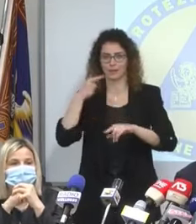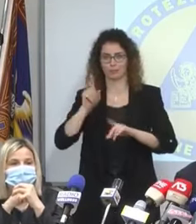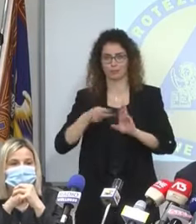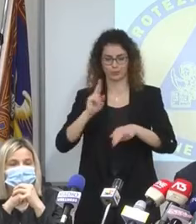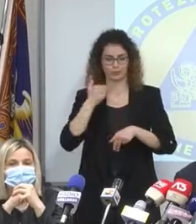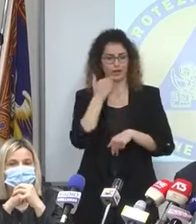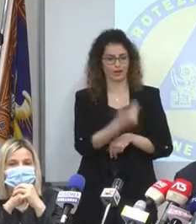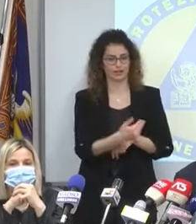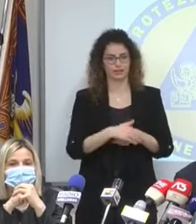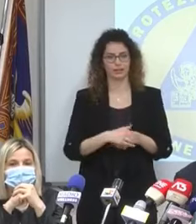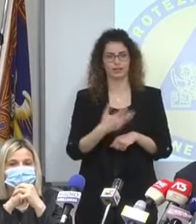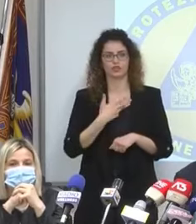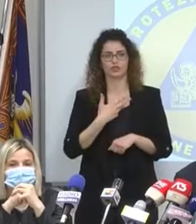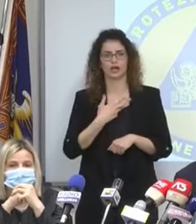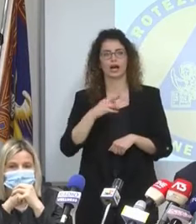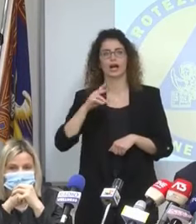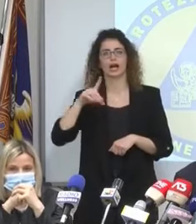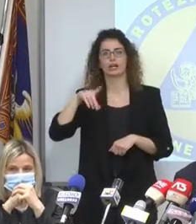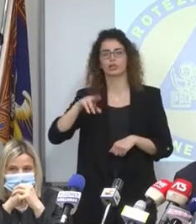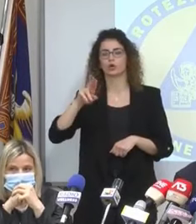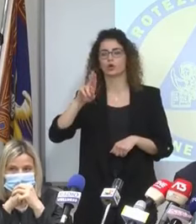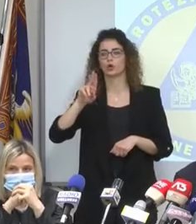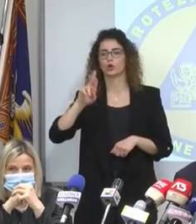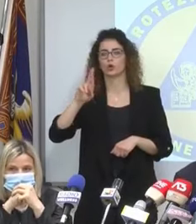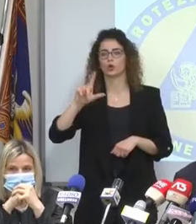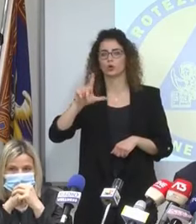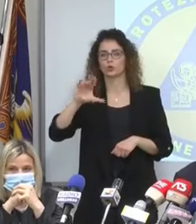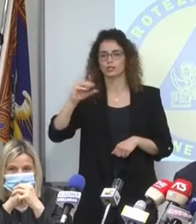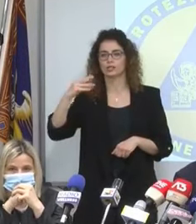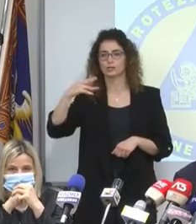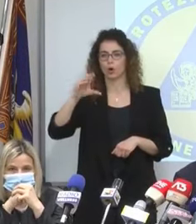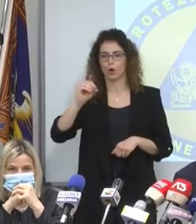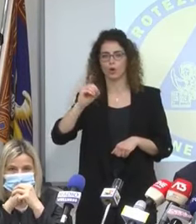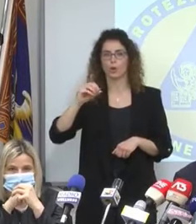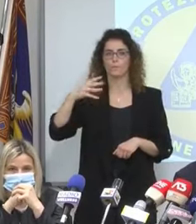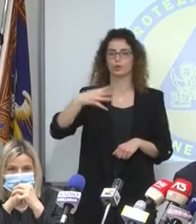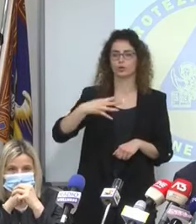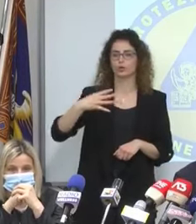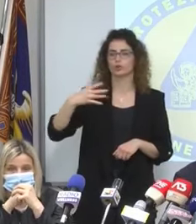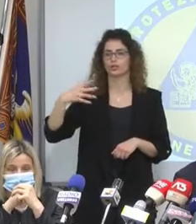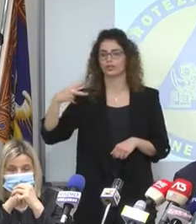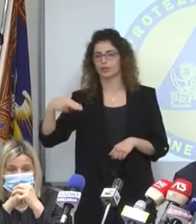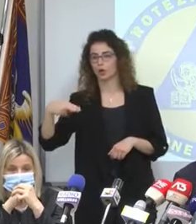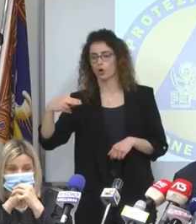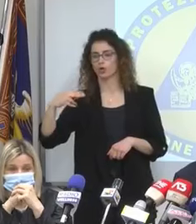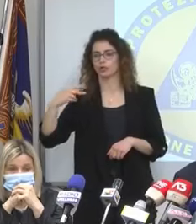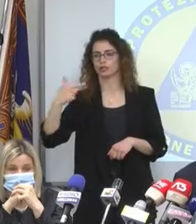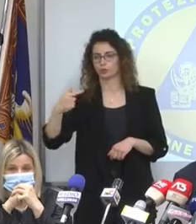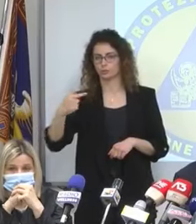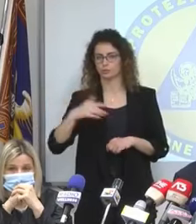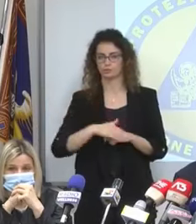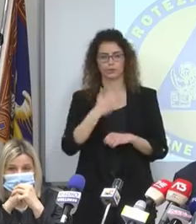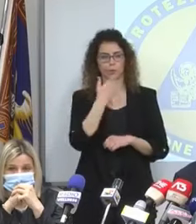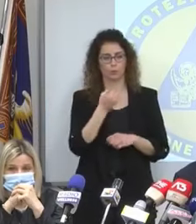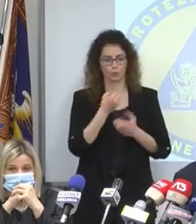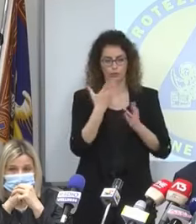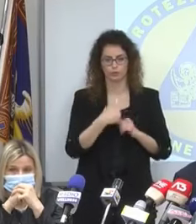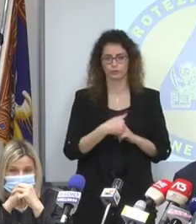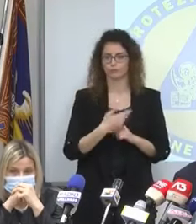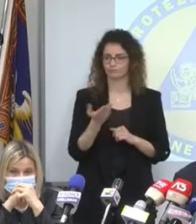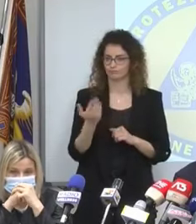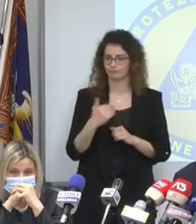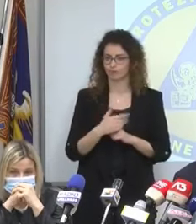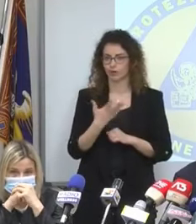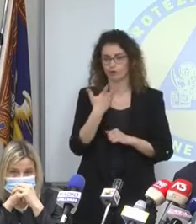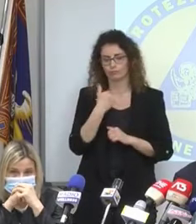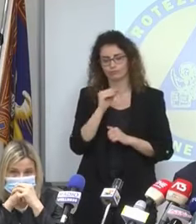Prego. Abbiamo Nicolussi Moro, poi Marchiori, poi Guidoni, poi Moscati. Allora, buongiorno. Buongiorno. Io vorrei fare una